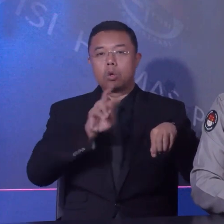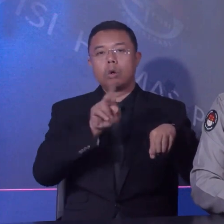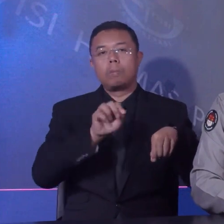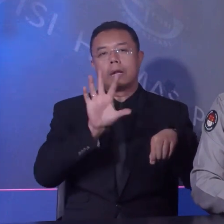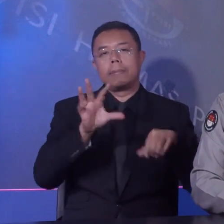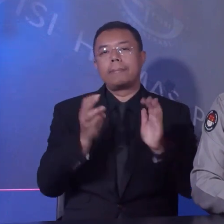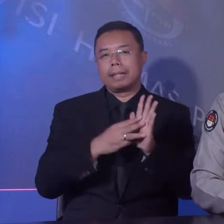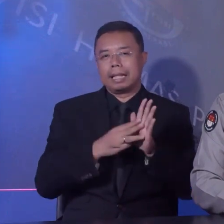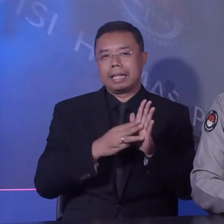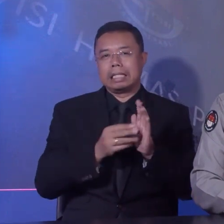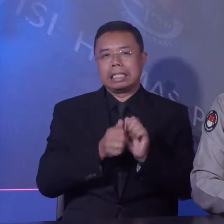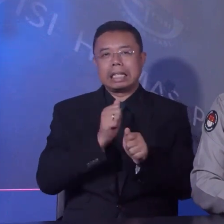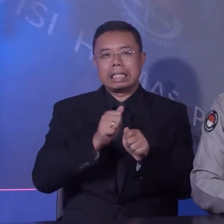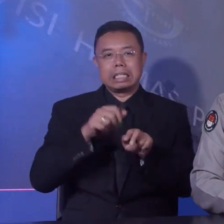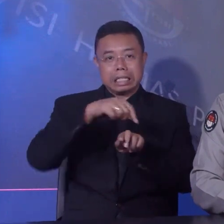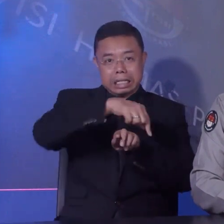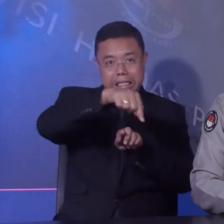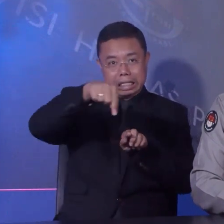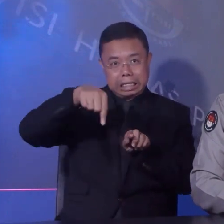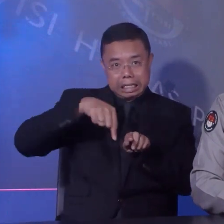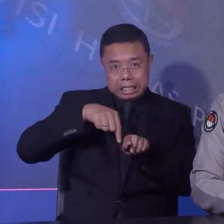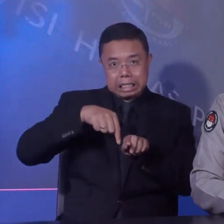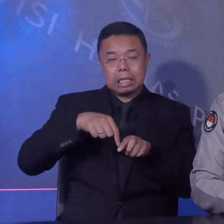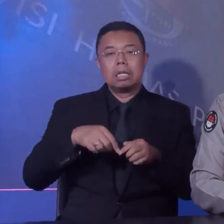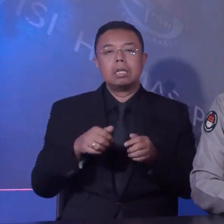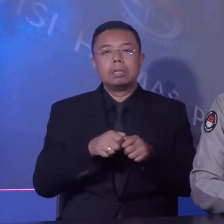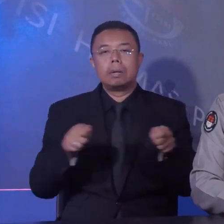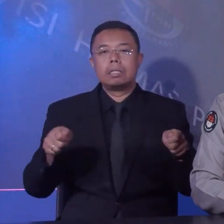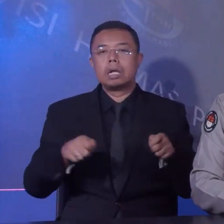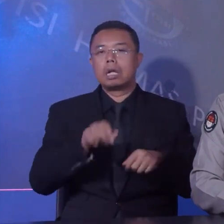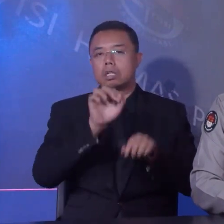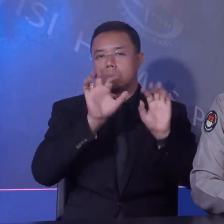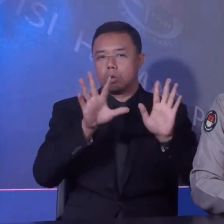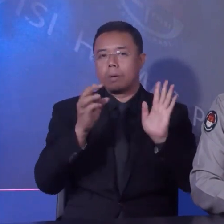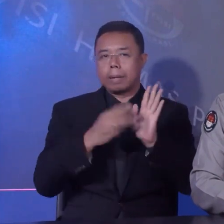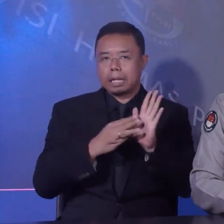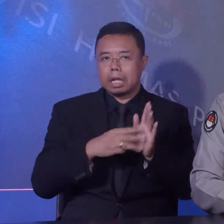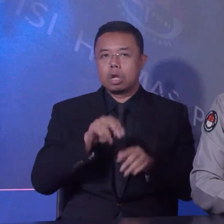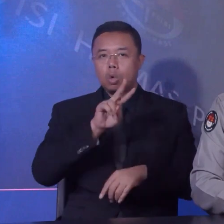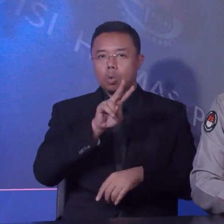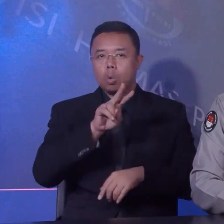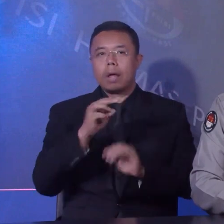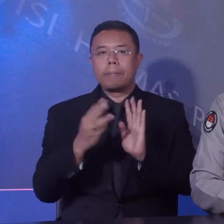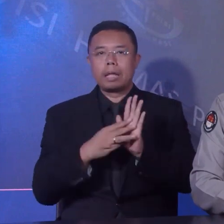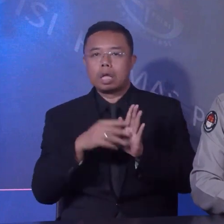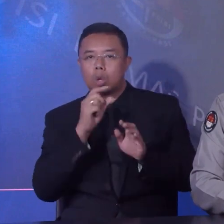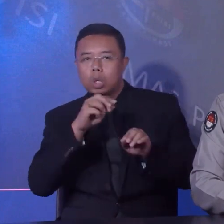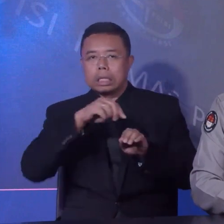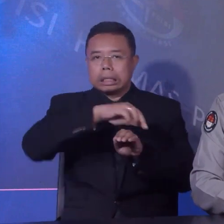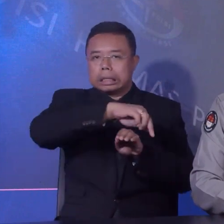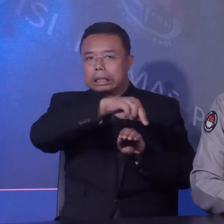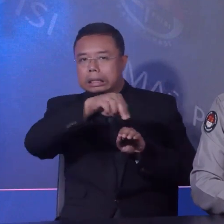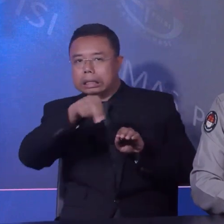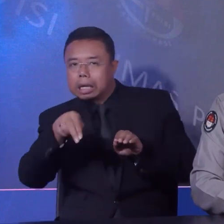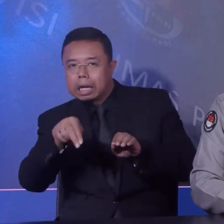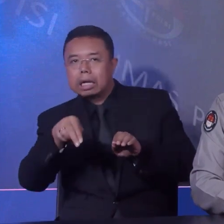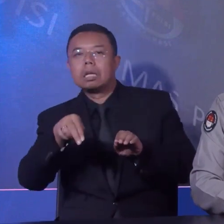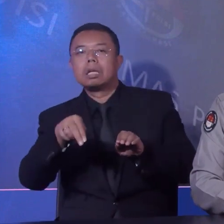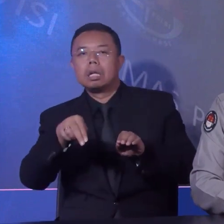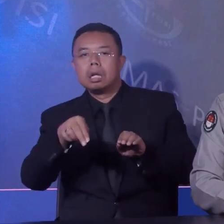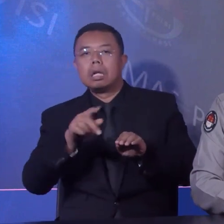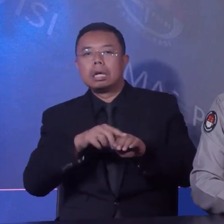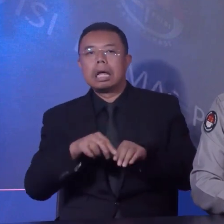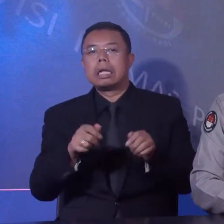uji panjang lintasan yaitu 10 meter 2 meter untuk tikungan saat berbelok